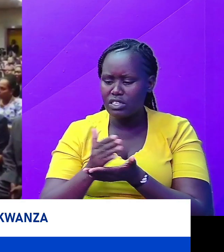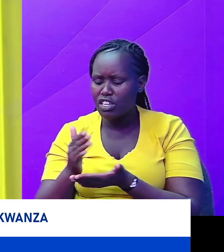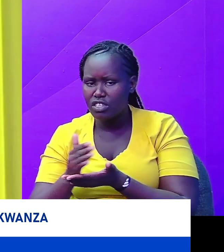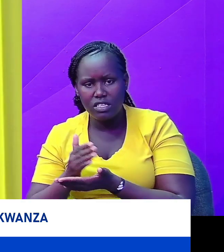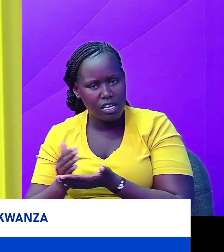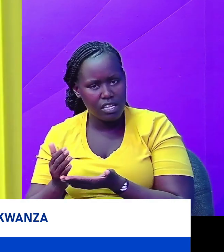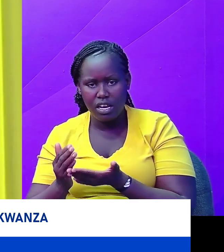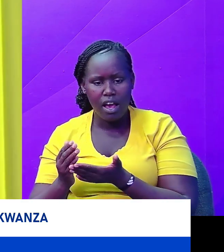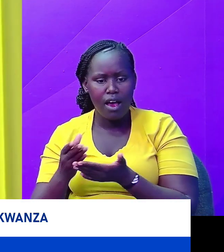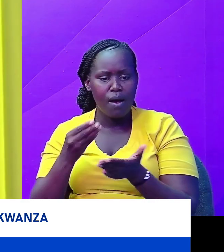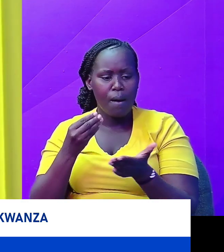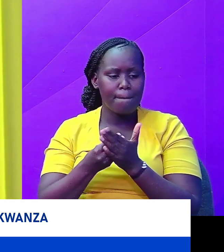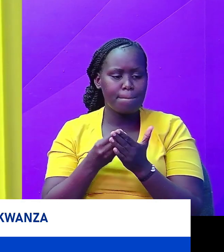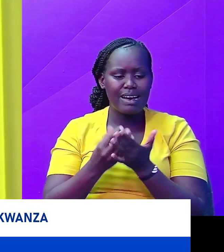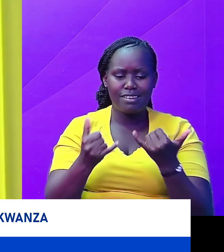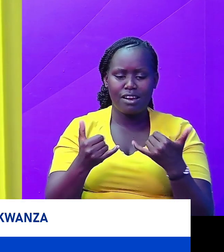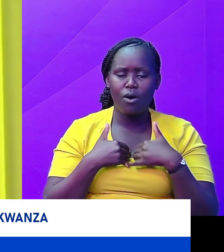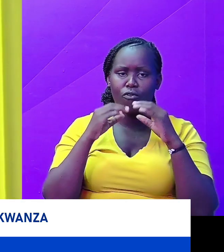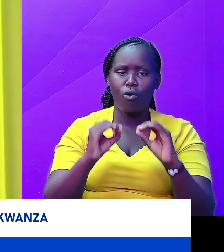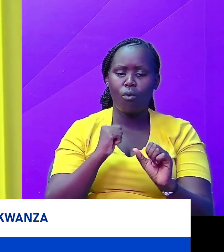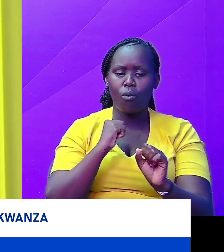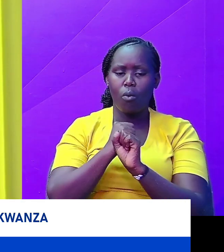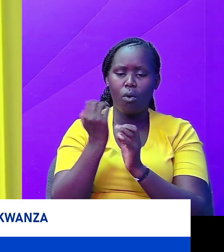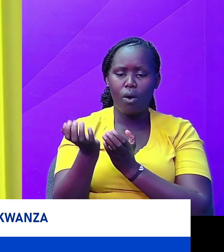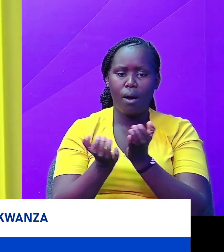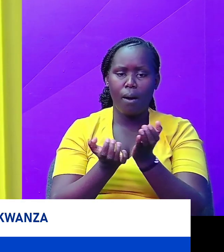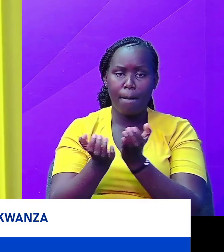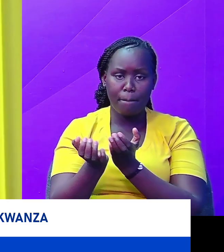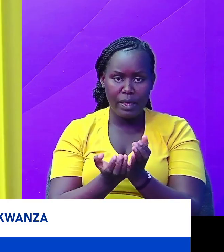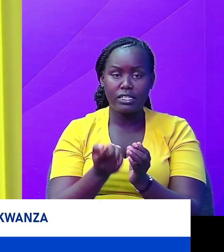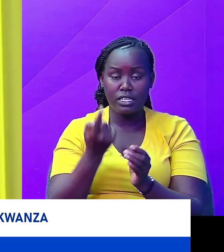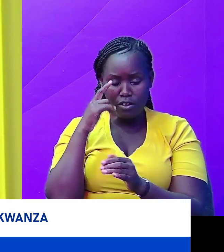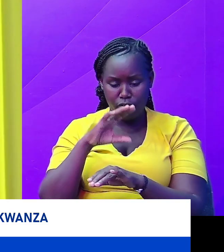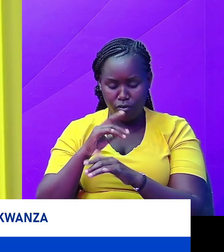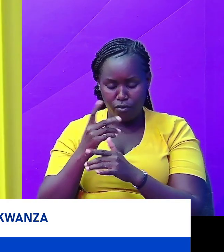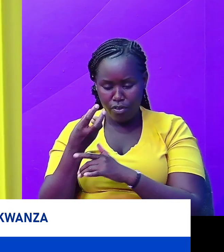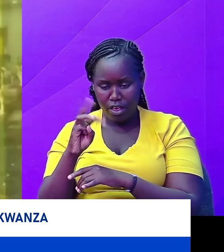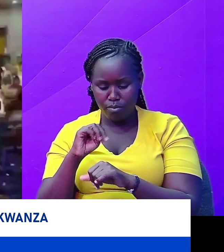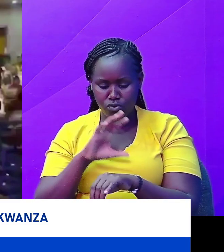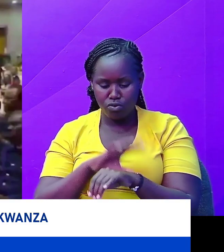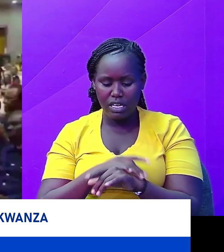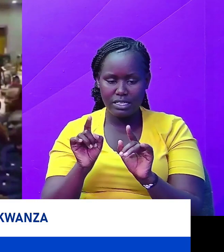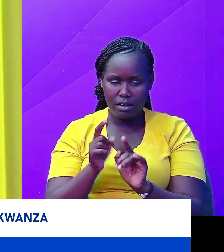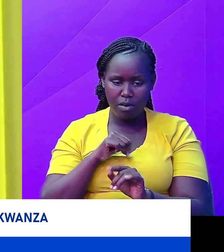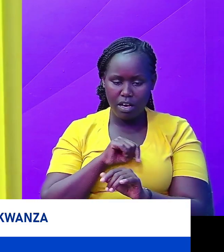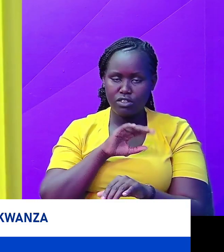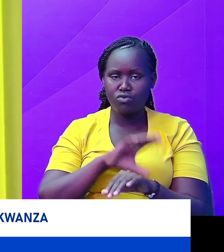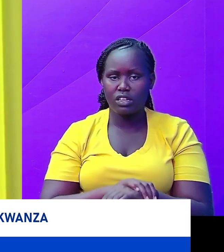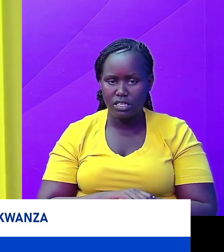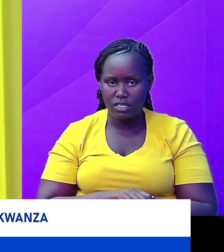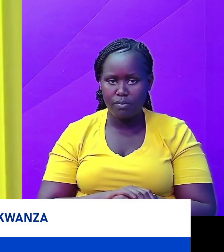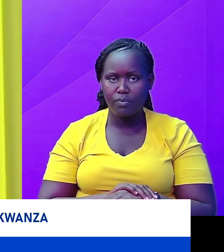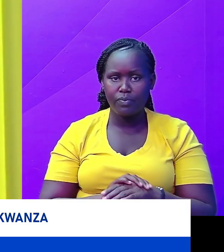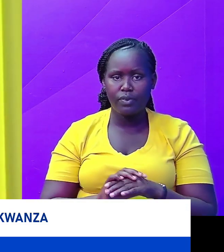sasa hivi haipo. Tunafanya biashara, wao wapate na sisi tupate, ndipo tunaposimamia. Nyuma